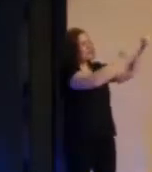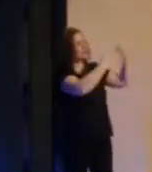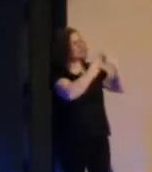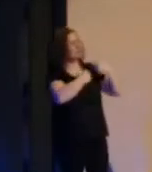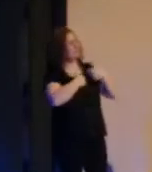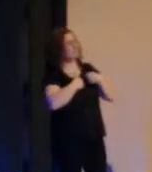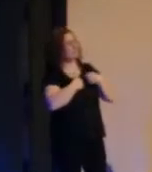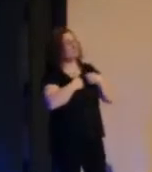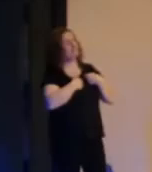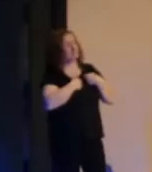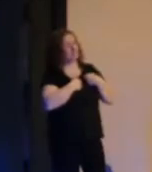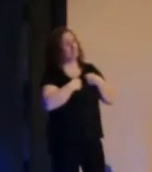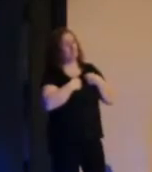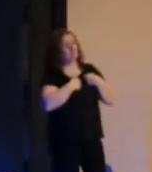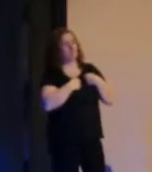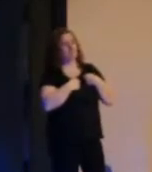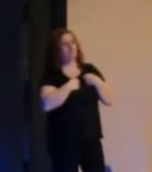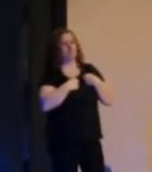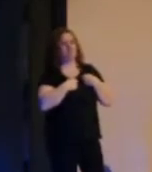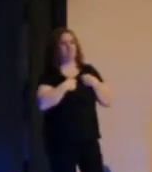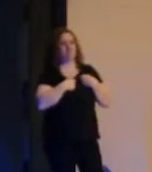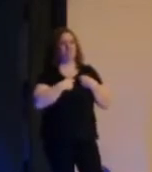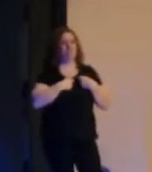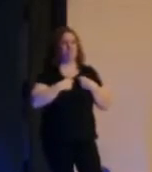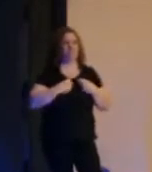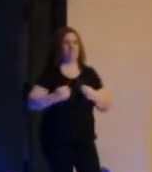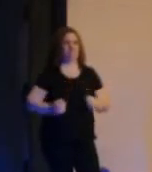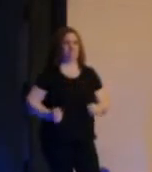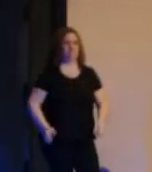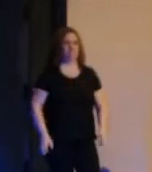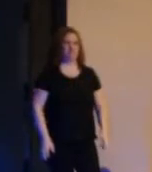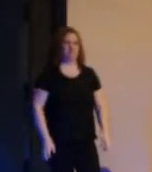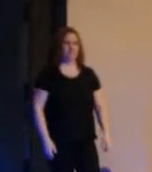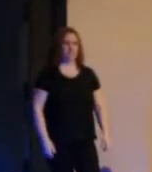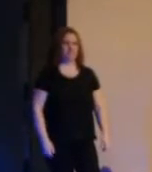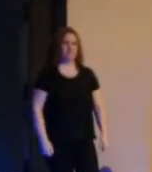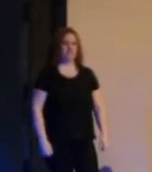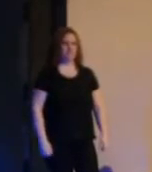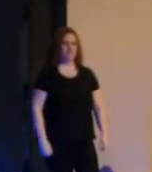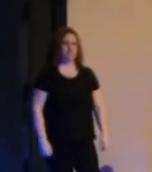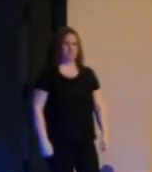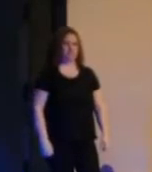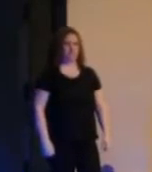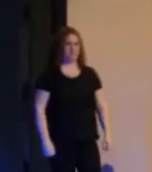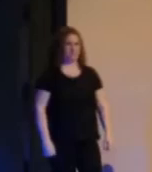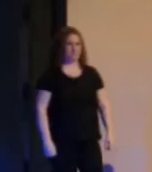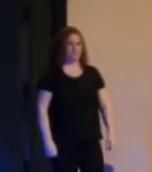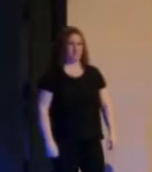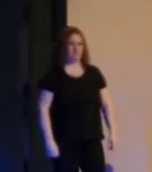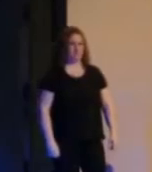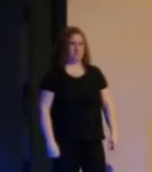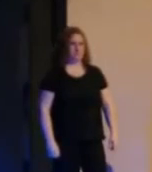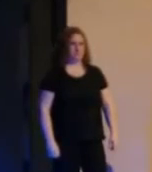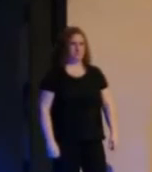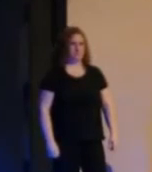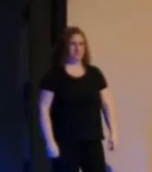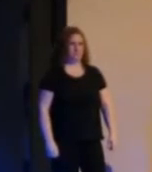Supo de la existencia. Y eso le produjo un sentimiento extraño, de ajenidad.